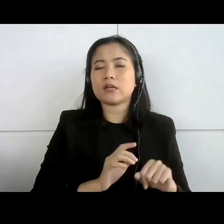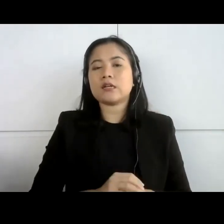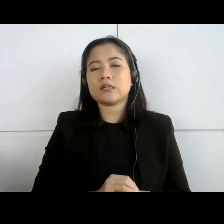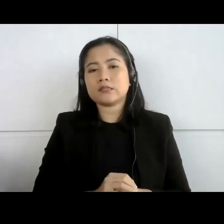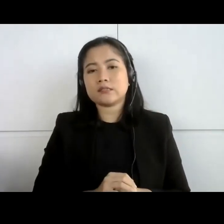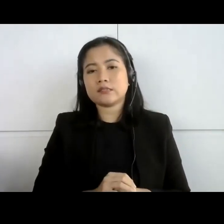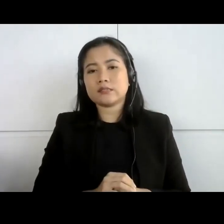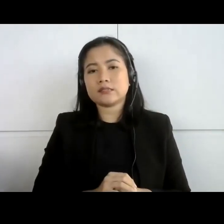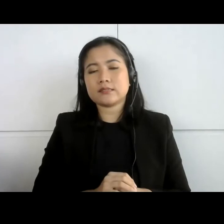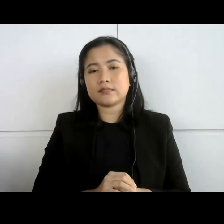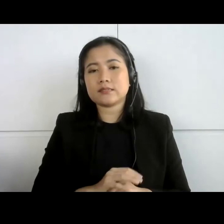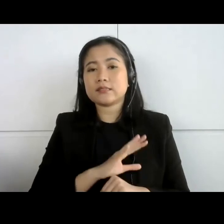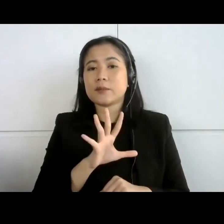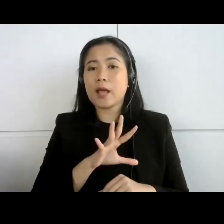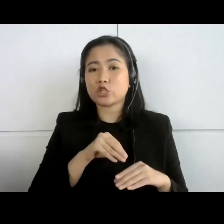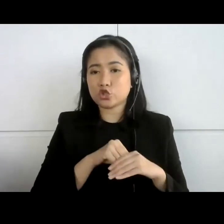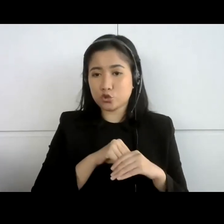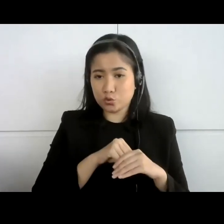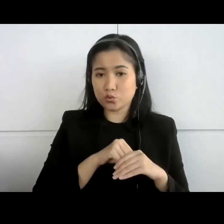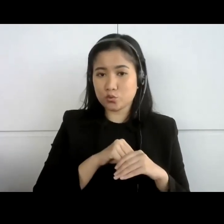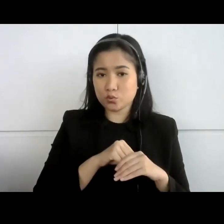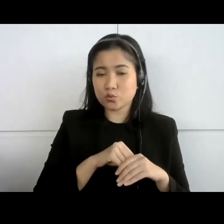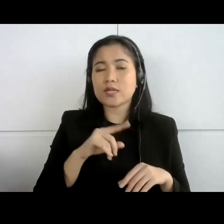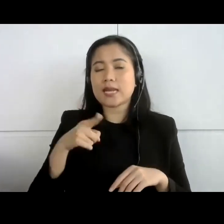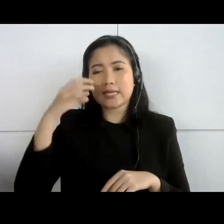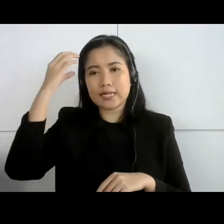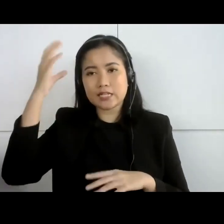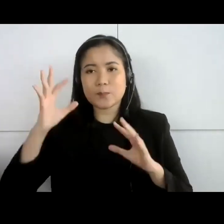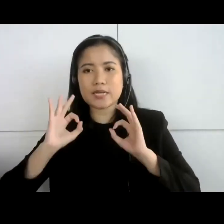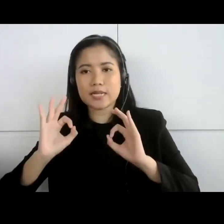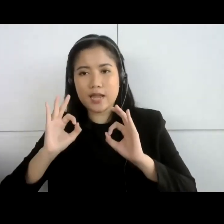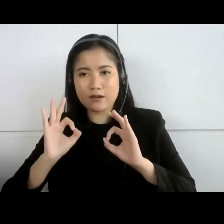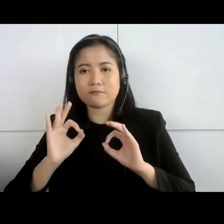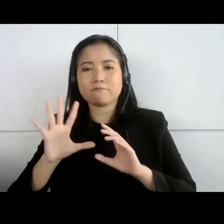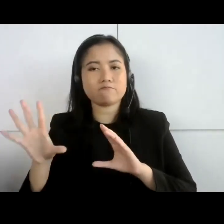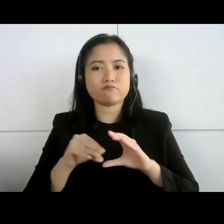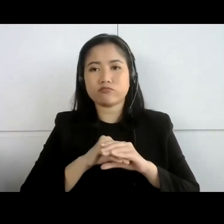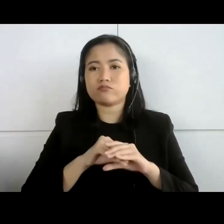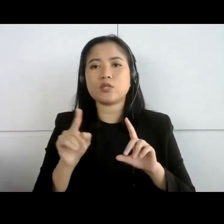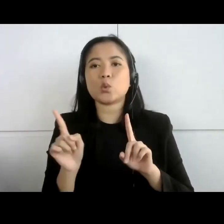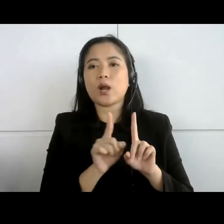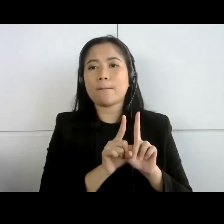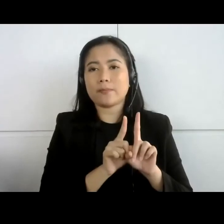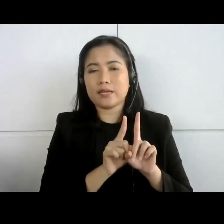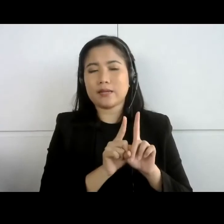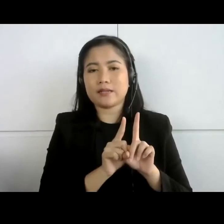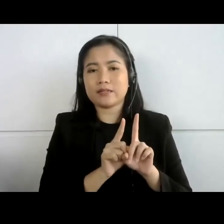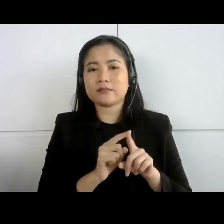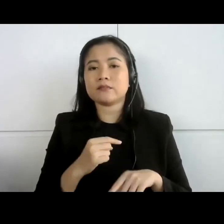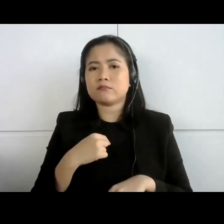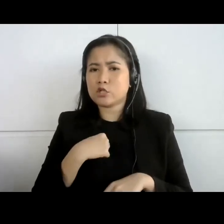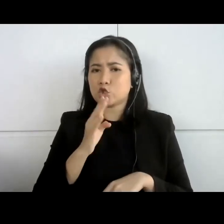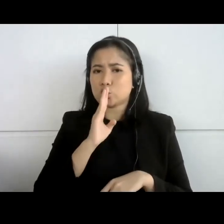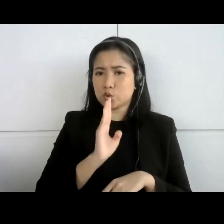dari Dinas Pendidikan. Ya jujur, kami